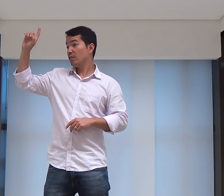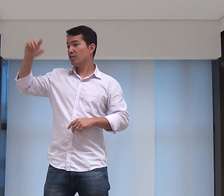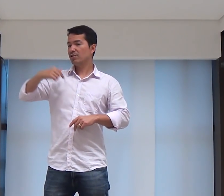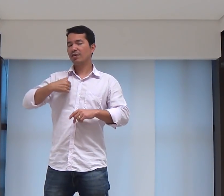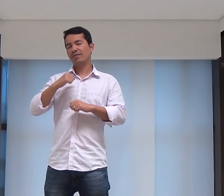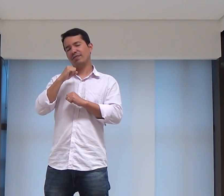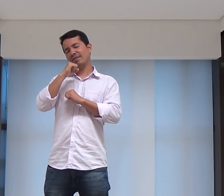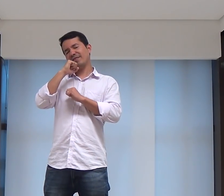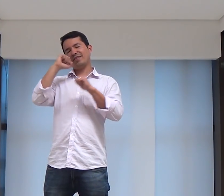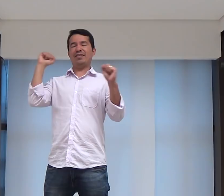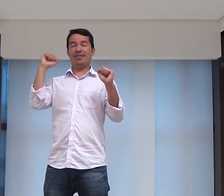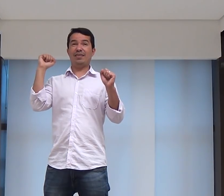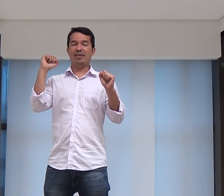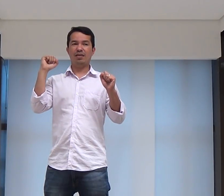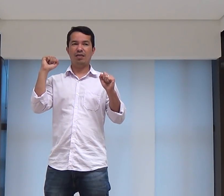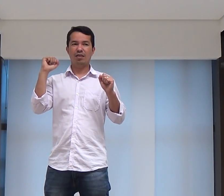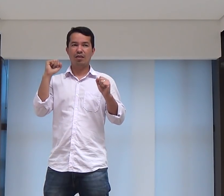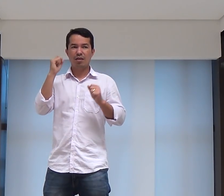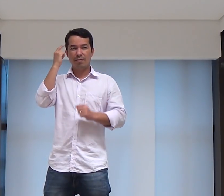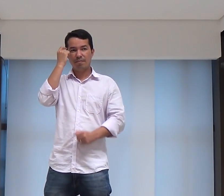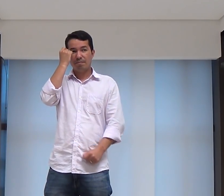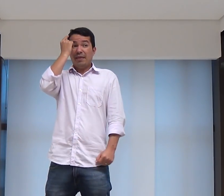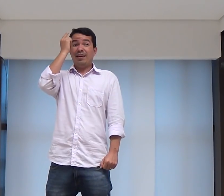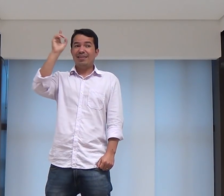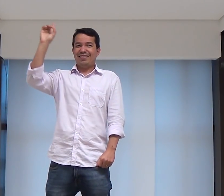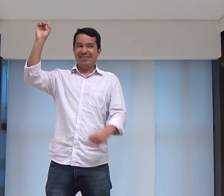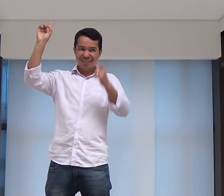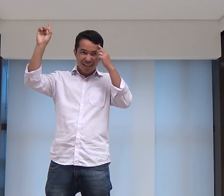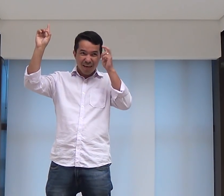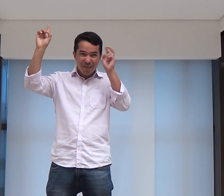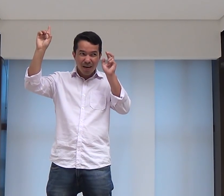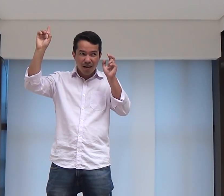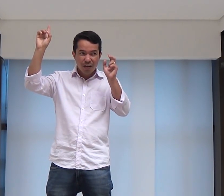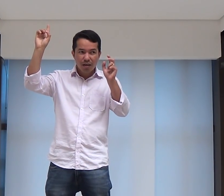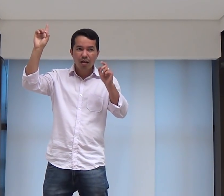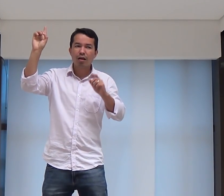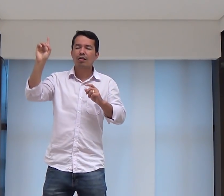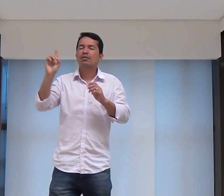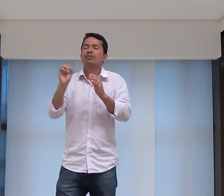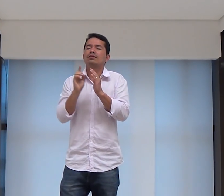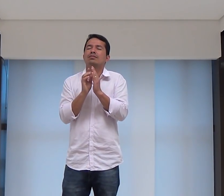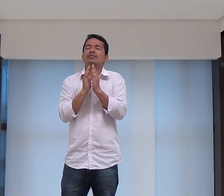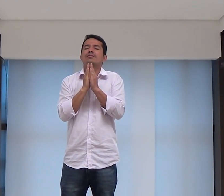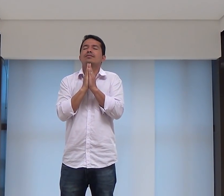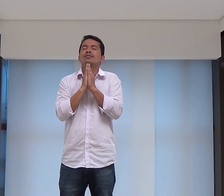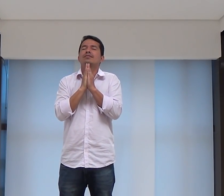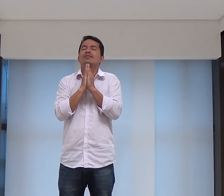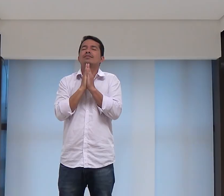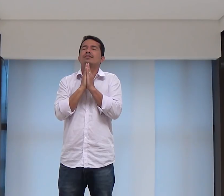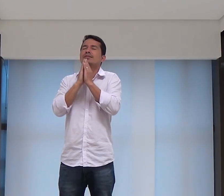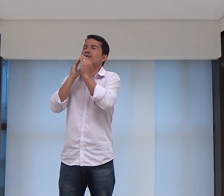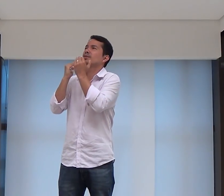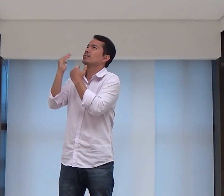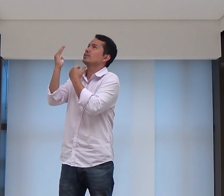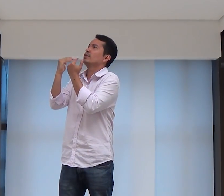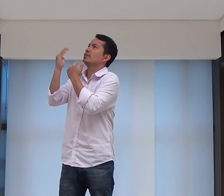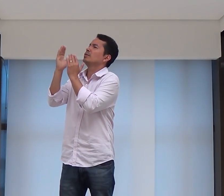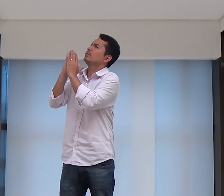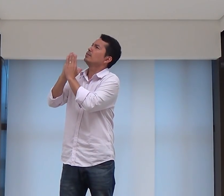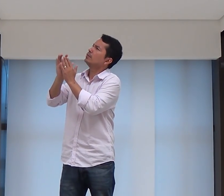Se você for povo de Deus, quando você acordar, você vai pensar em Deus. E você vai orar. Eu vou